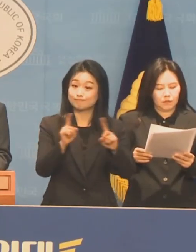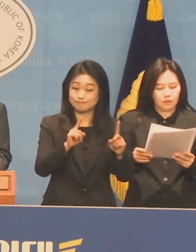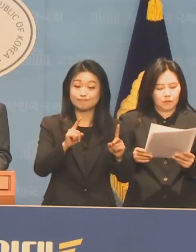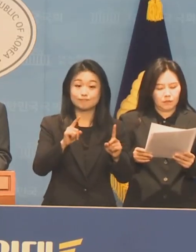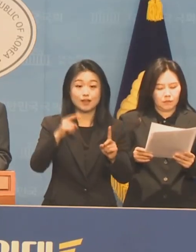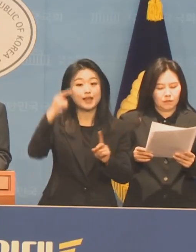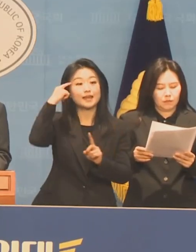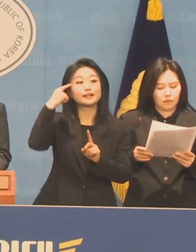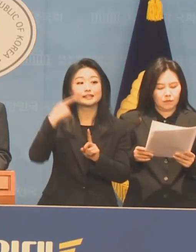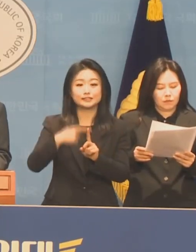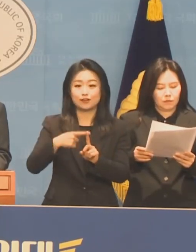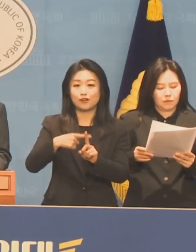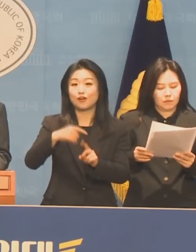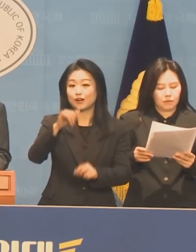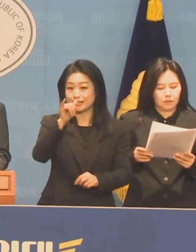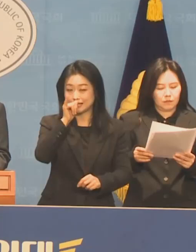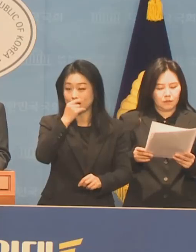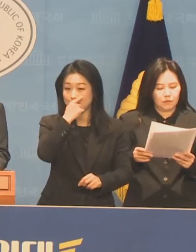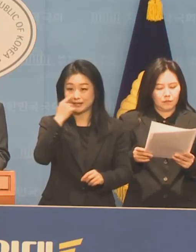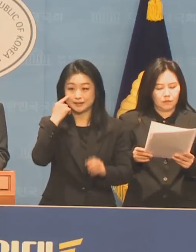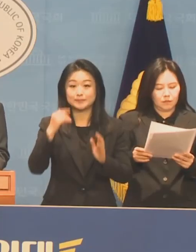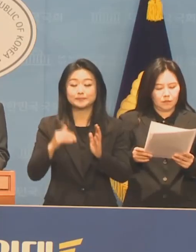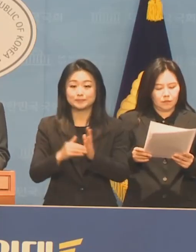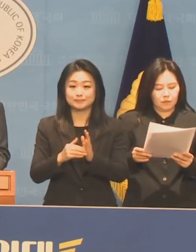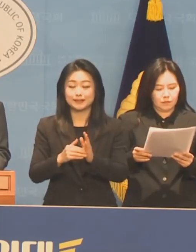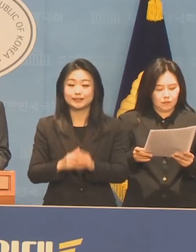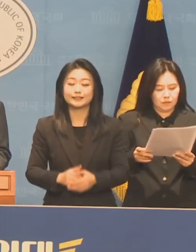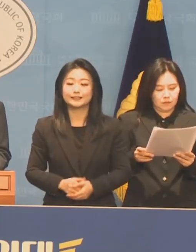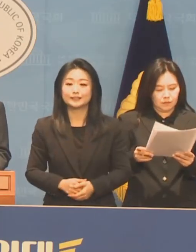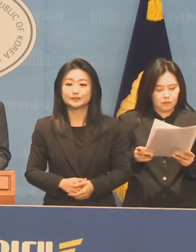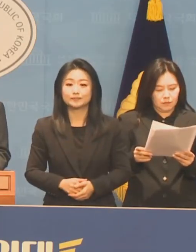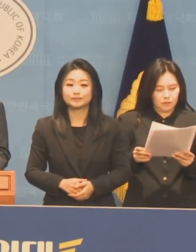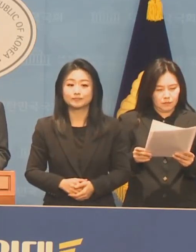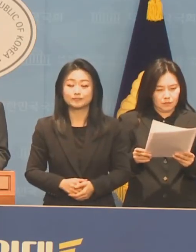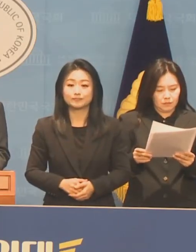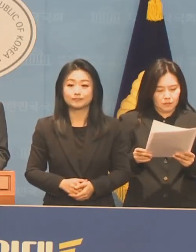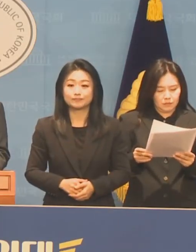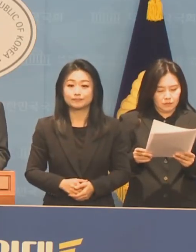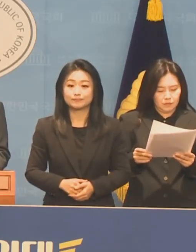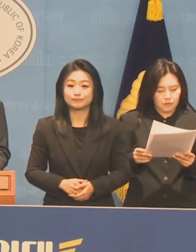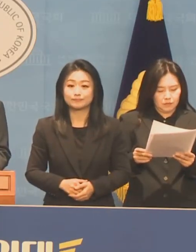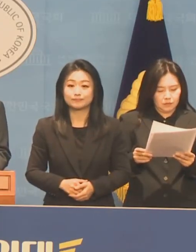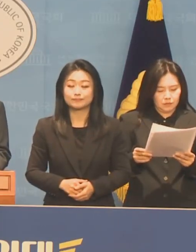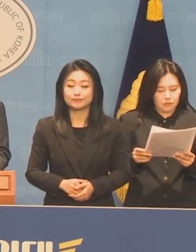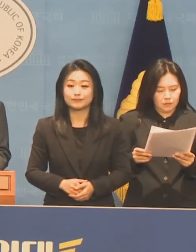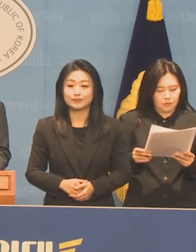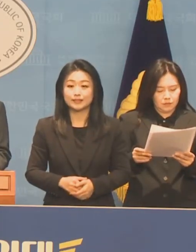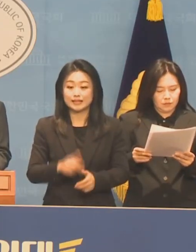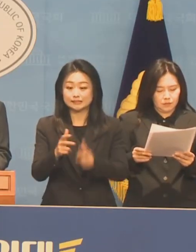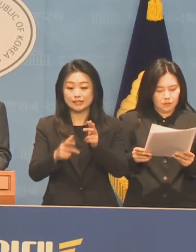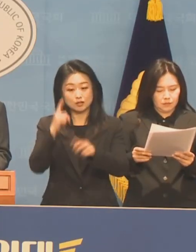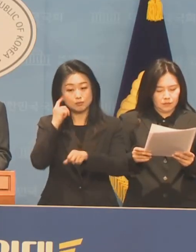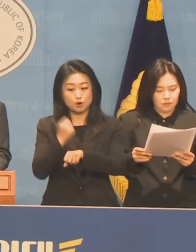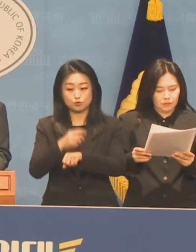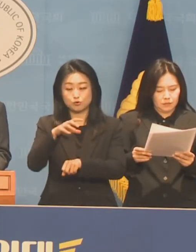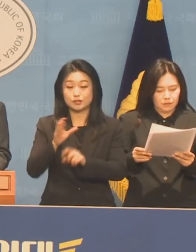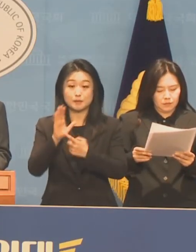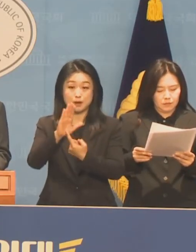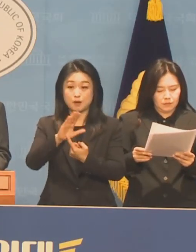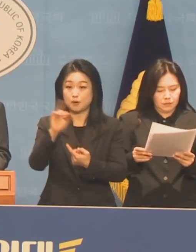미치고 있다는 사실도 확인되었습니다. 이를 방증하듯 산업연구원이